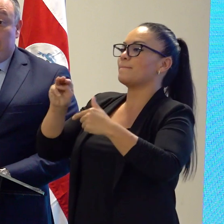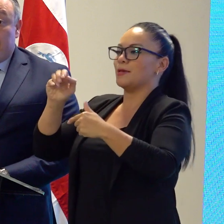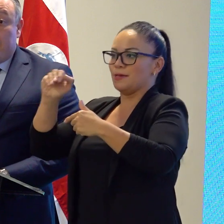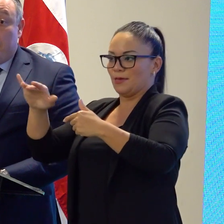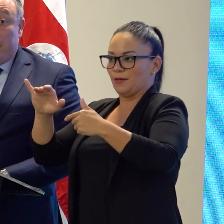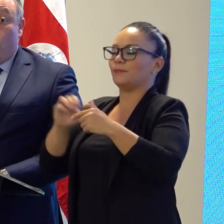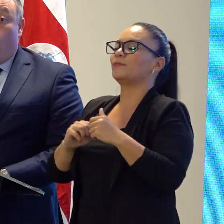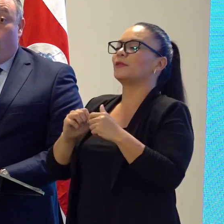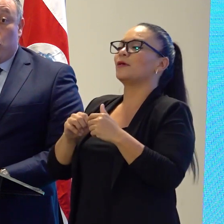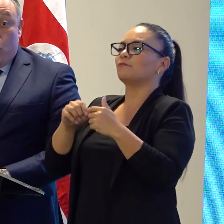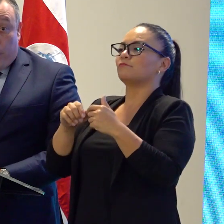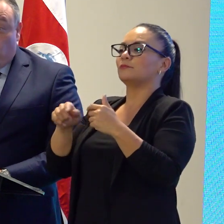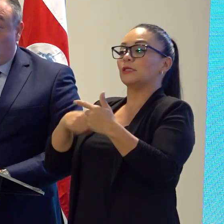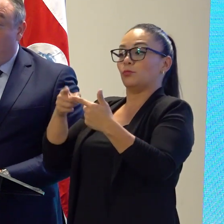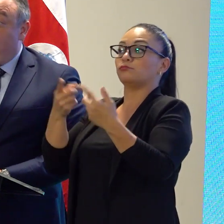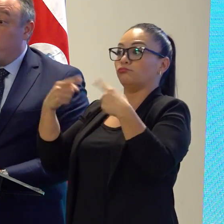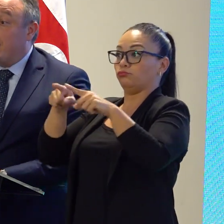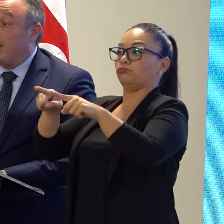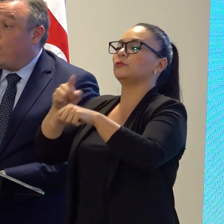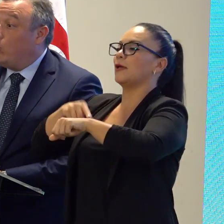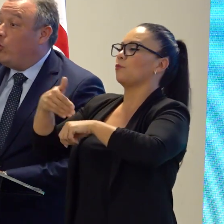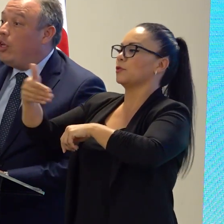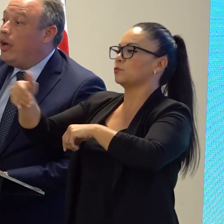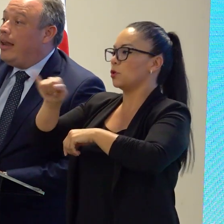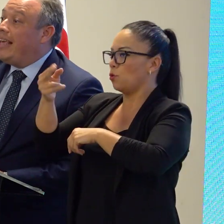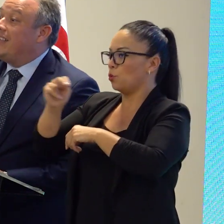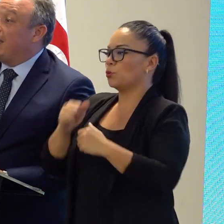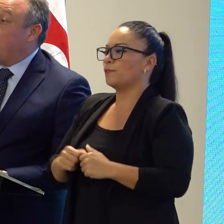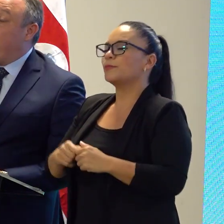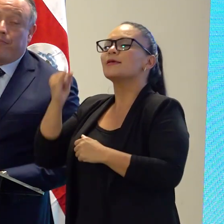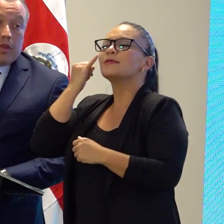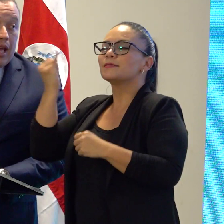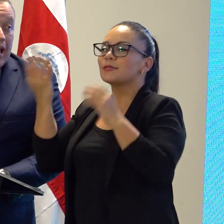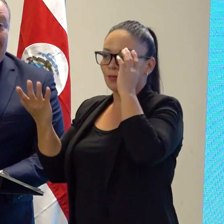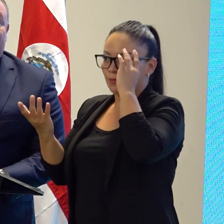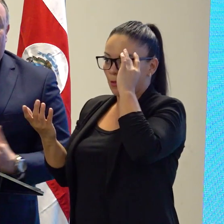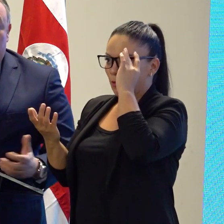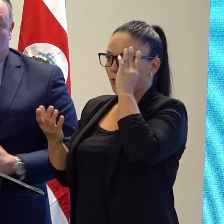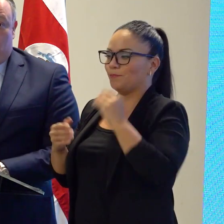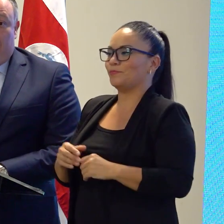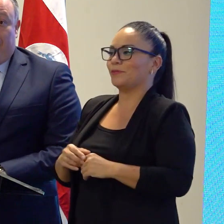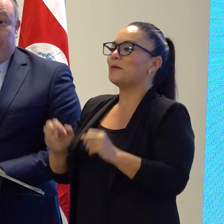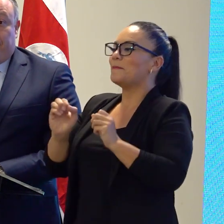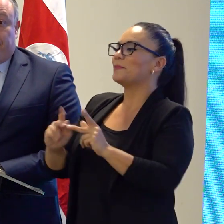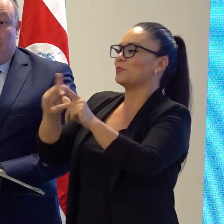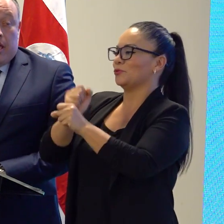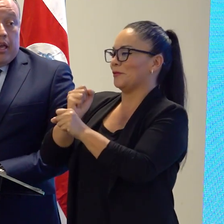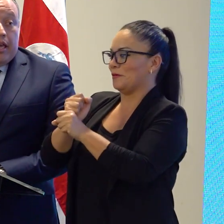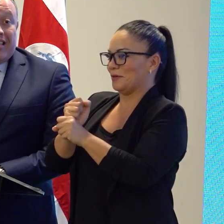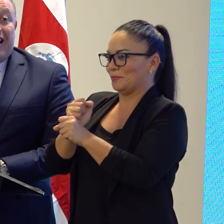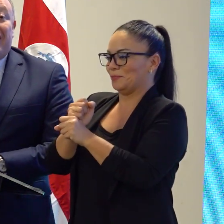make Vino muy poquito tiempo después en junio la iniciativa le dejamos trabajar